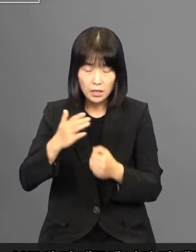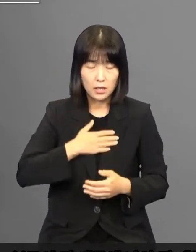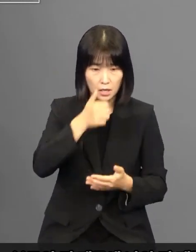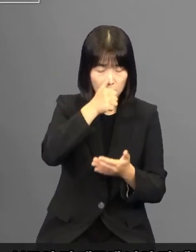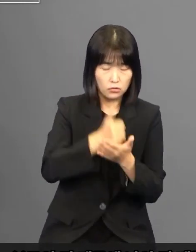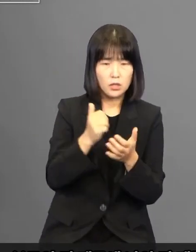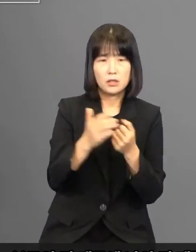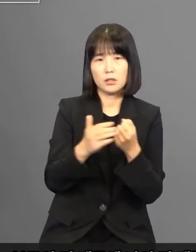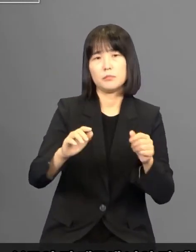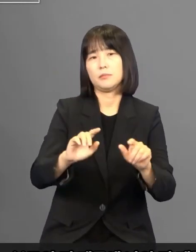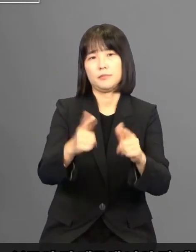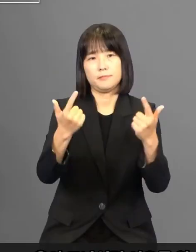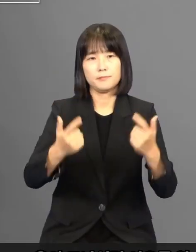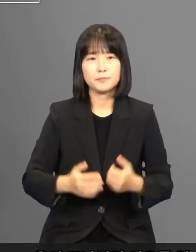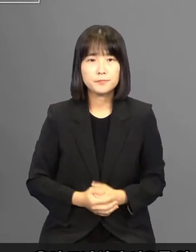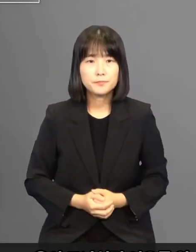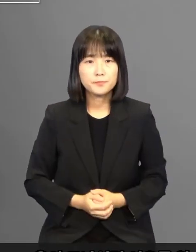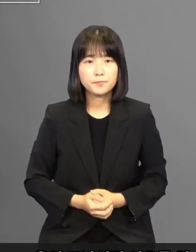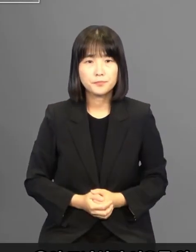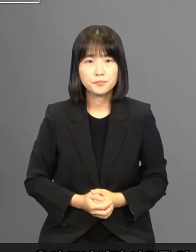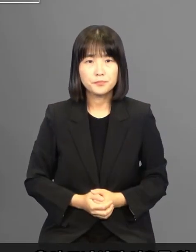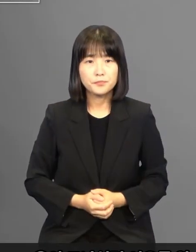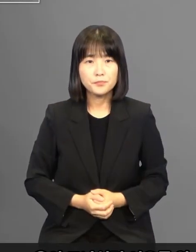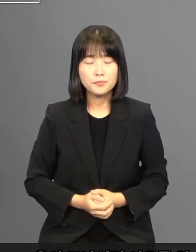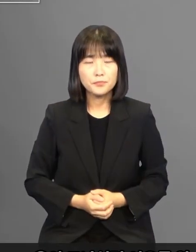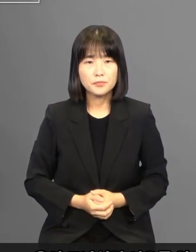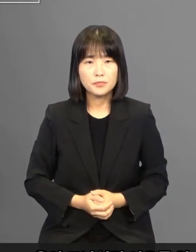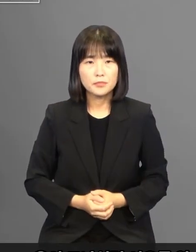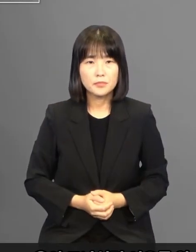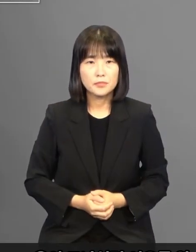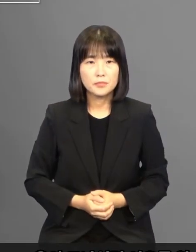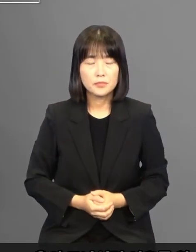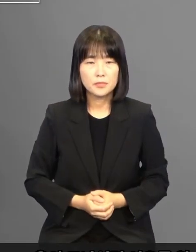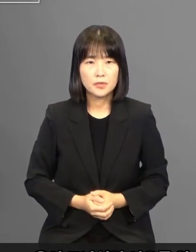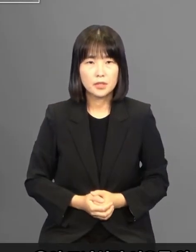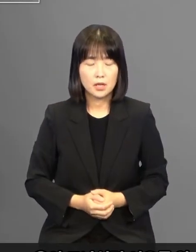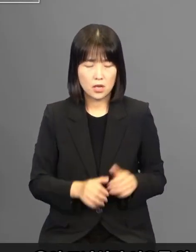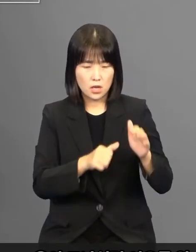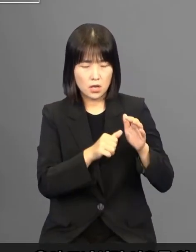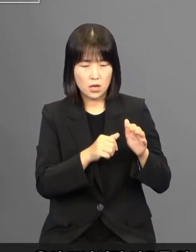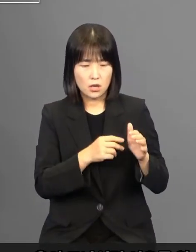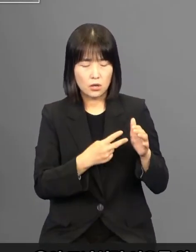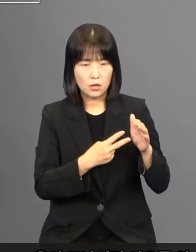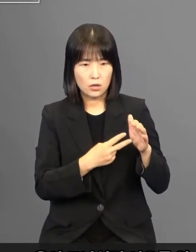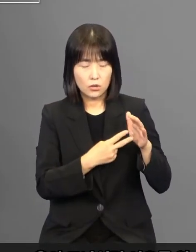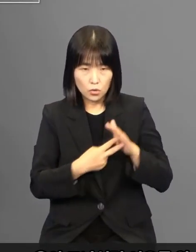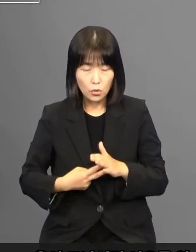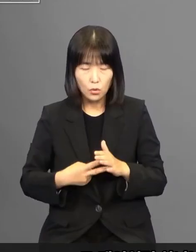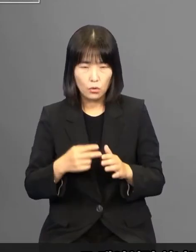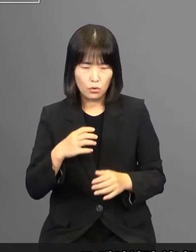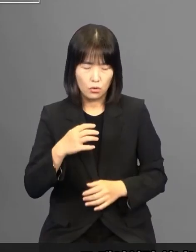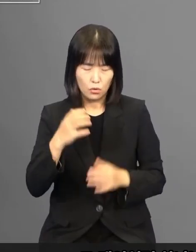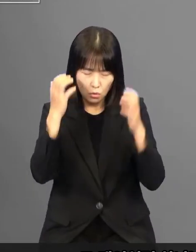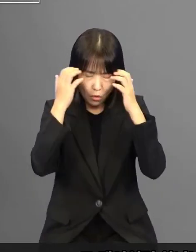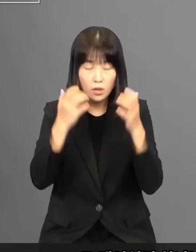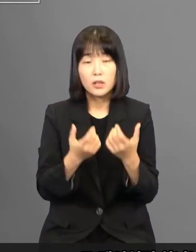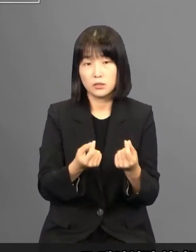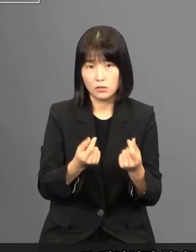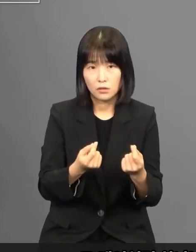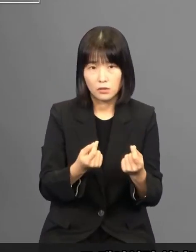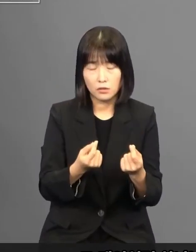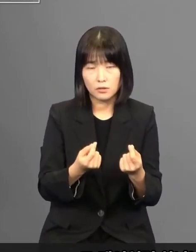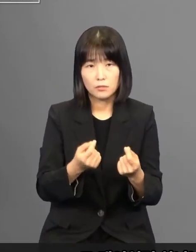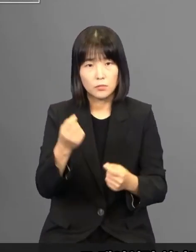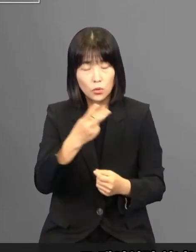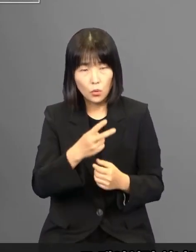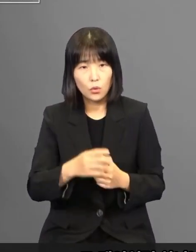것이 아니라고 하는 것이죠. 욥의 고난처럼 이유를 알 수 없는 의로운 고난이 있을 수 있고, 그 맹인처럼